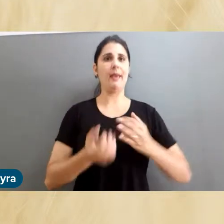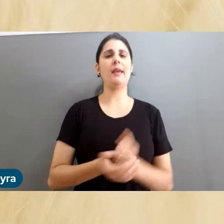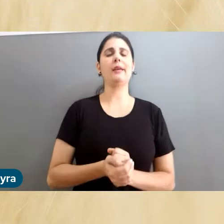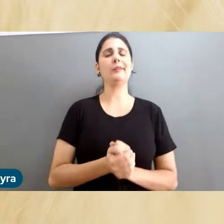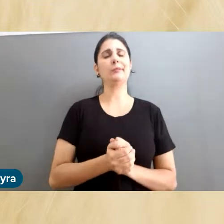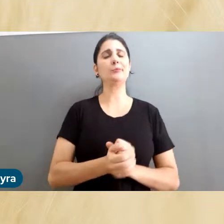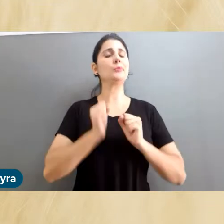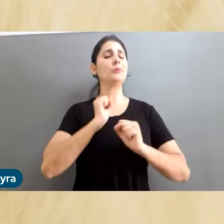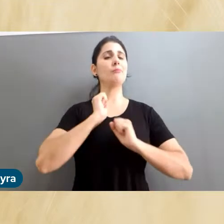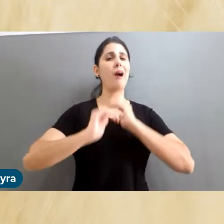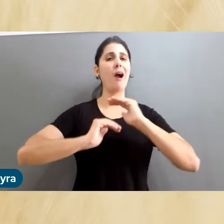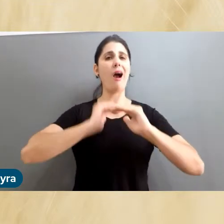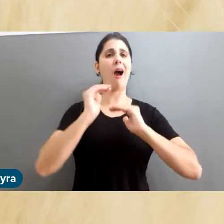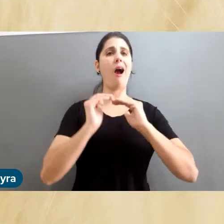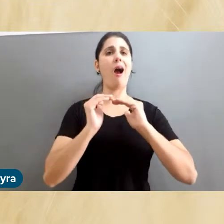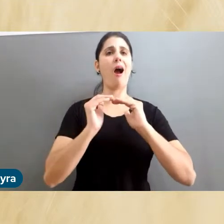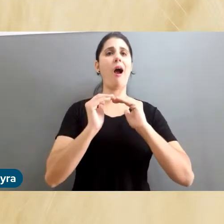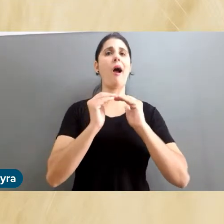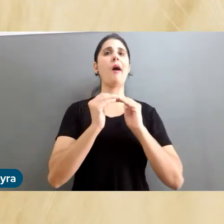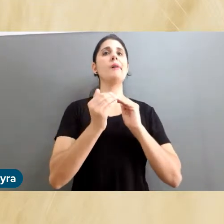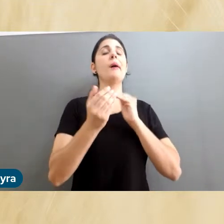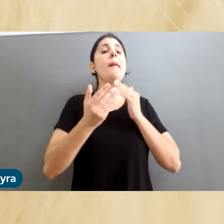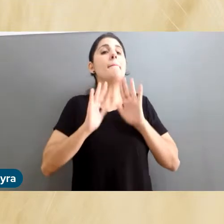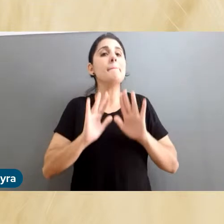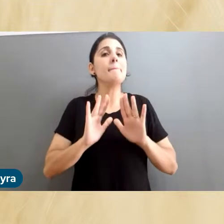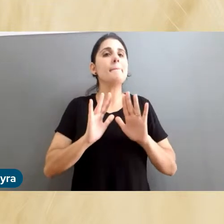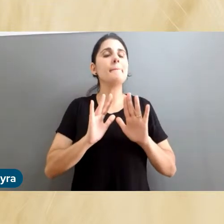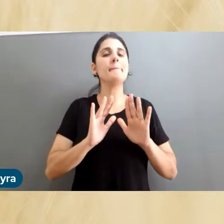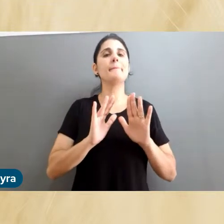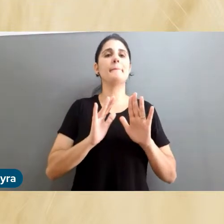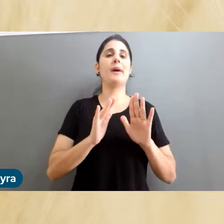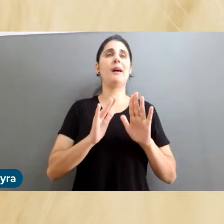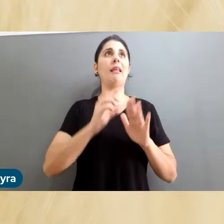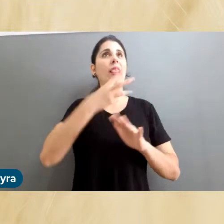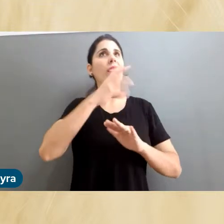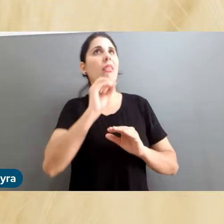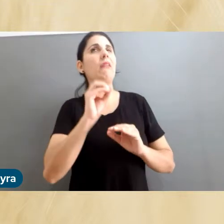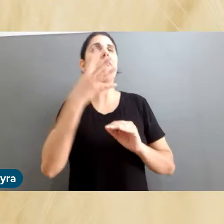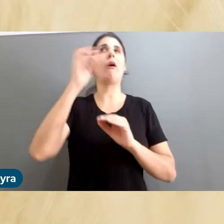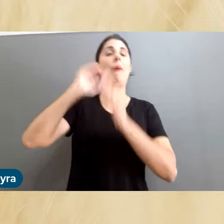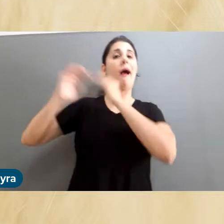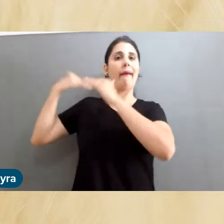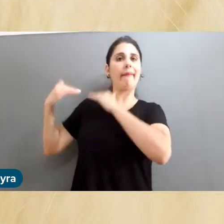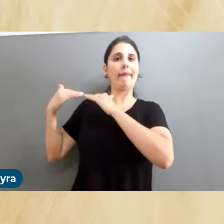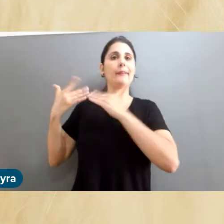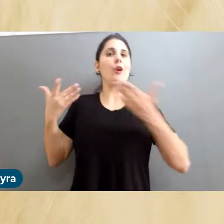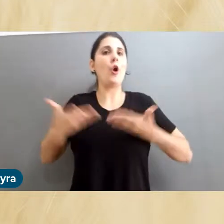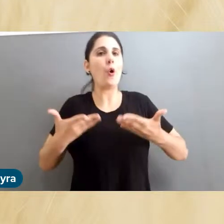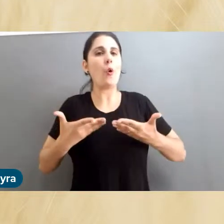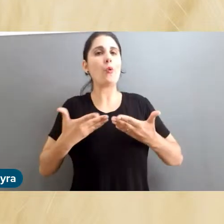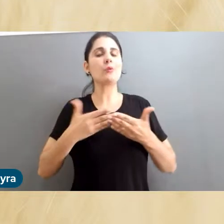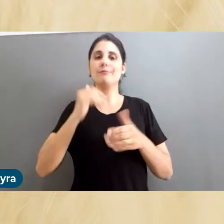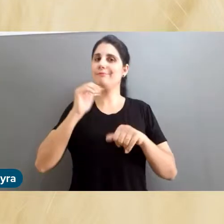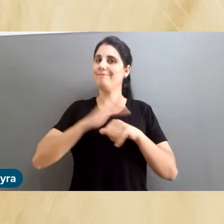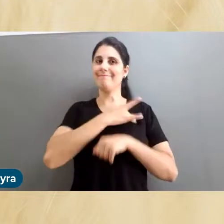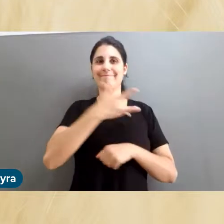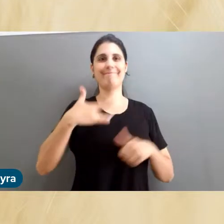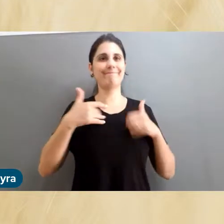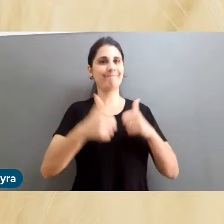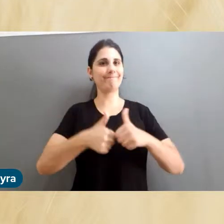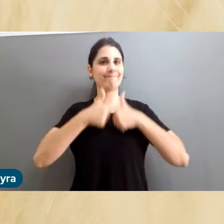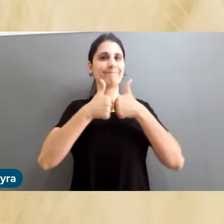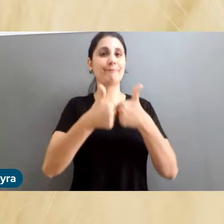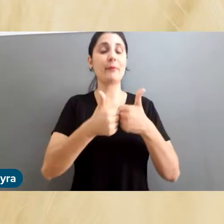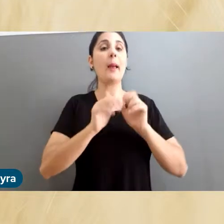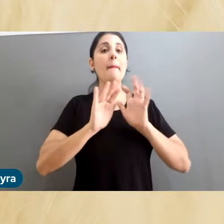levar uma pessoa inevitavelmente à morte há 30, 40 anos atrás, hoje são facilmente tratadas, mas